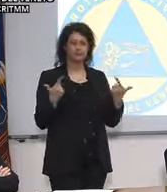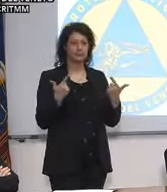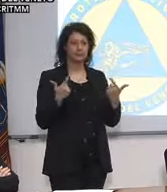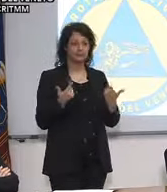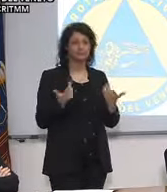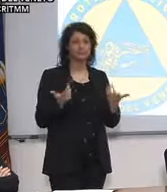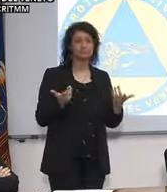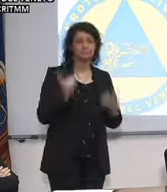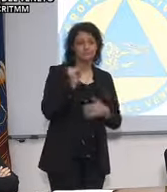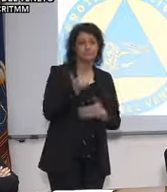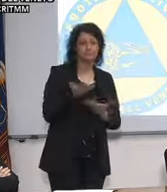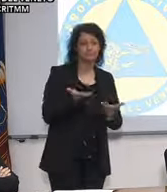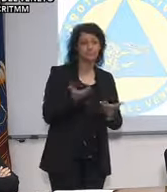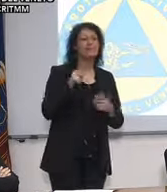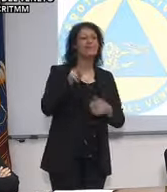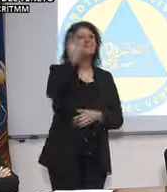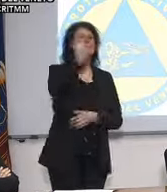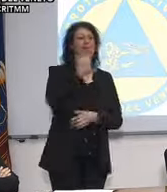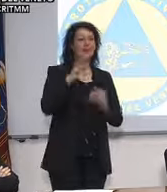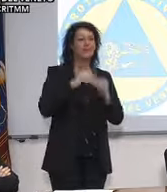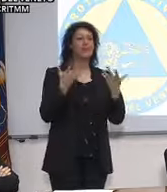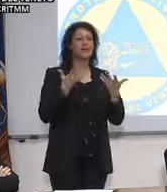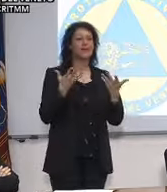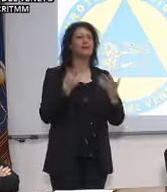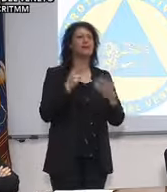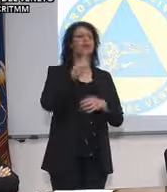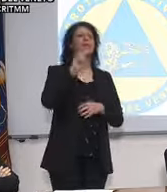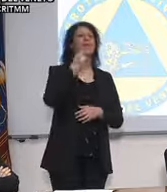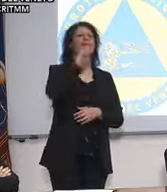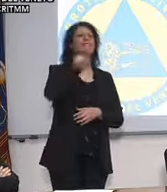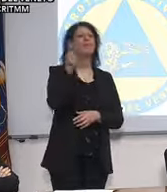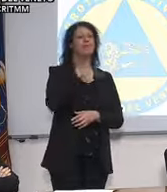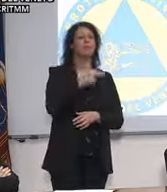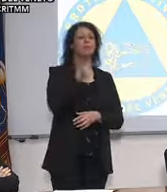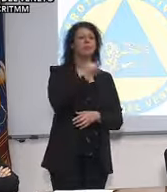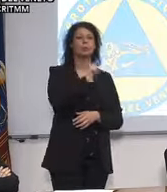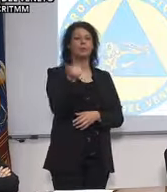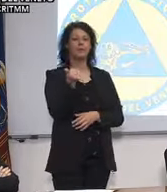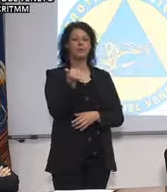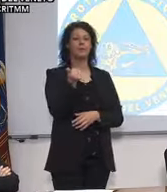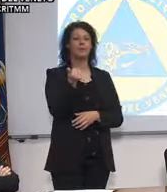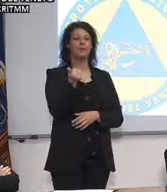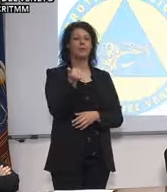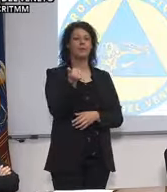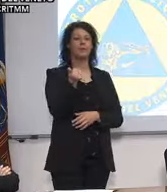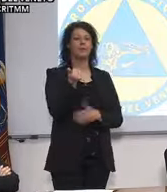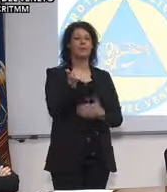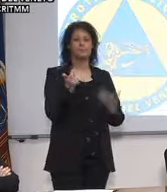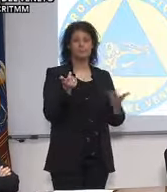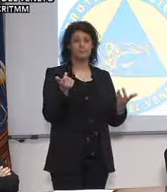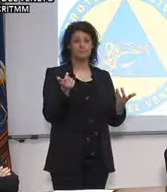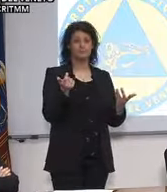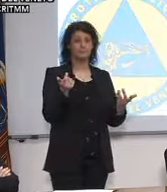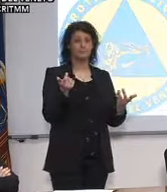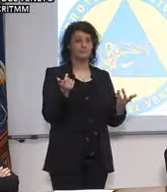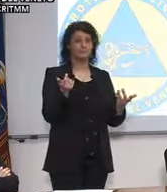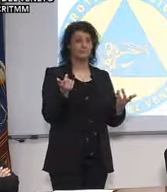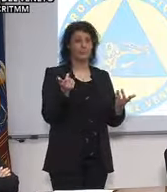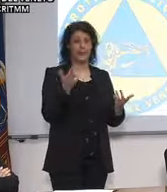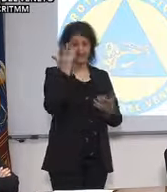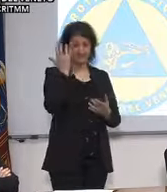fatto un referendum in Veneto, e poi viene fuori in questi contesti la necessità di poter decidere. I colleghi,